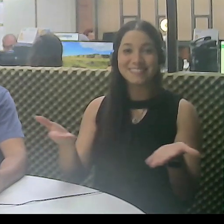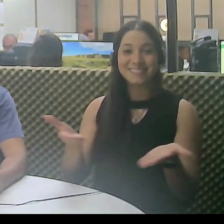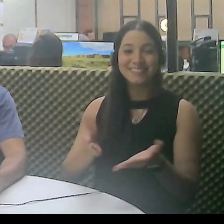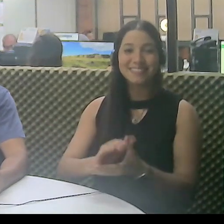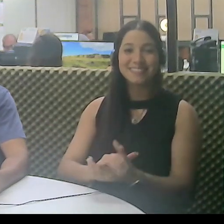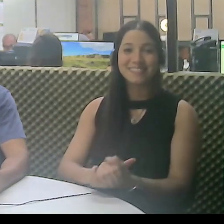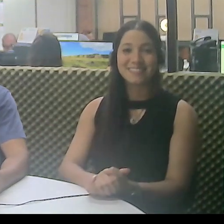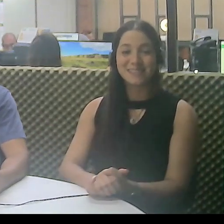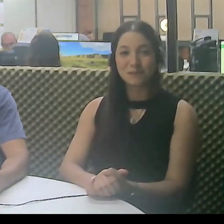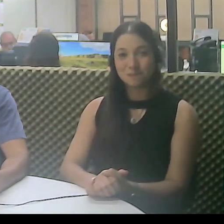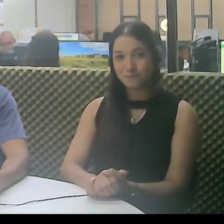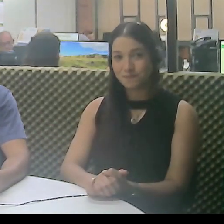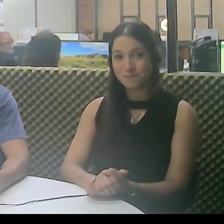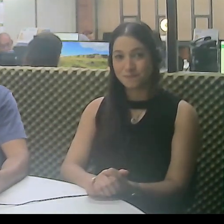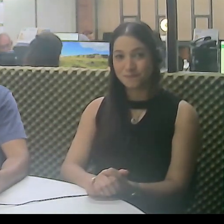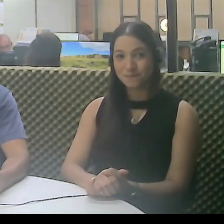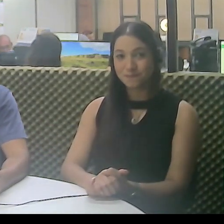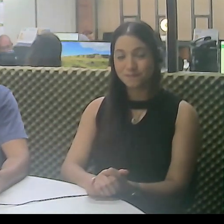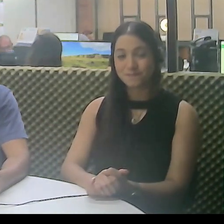hoje.